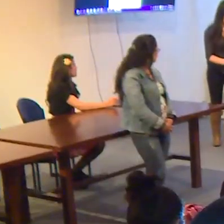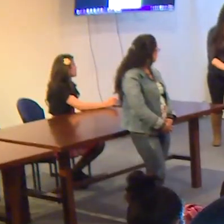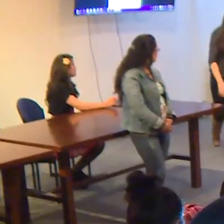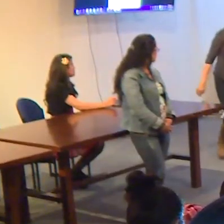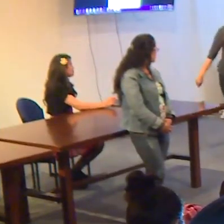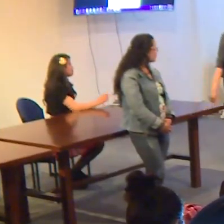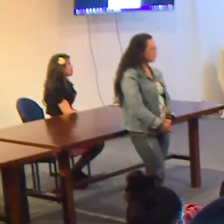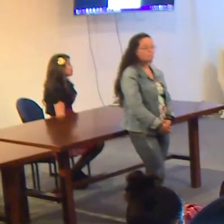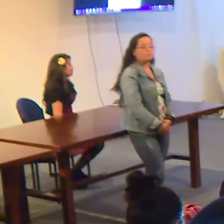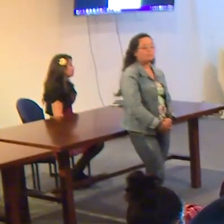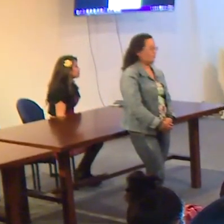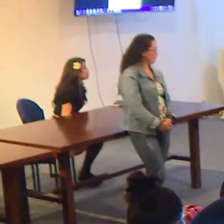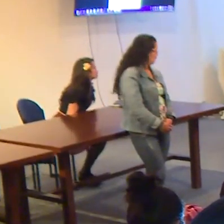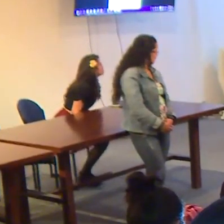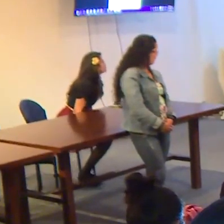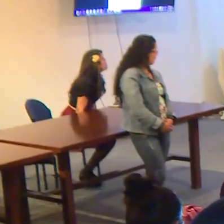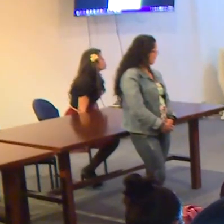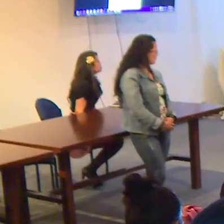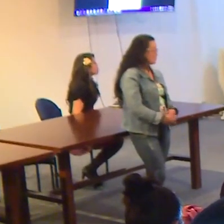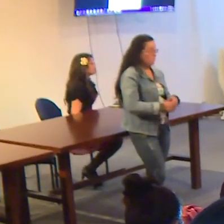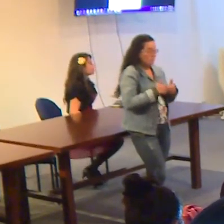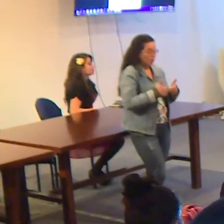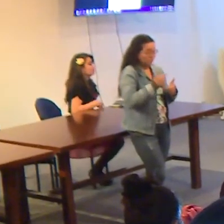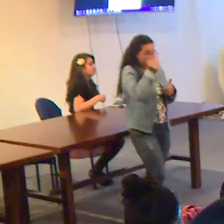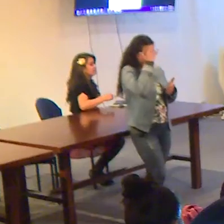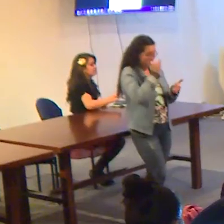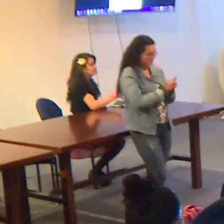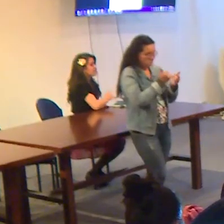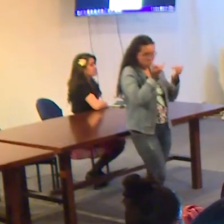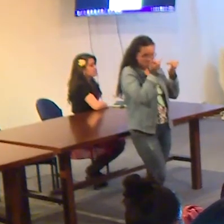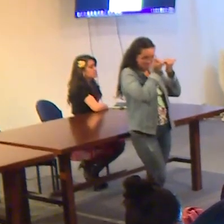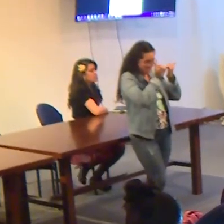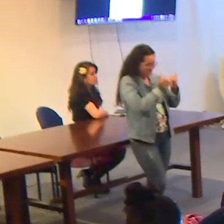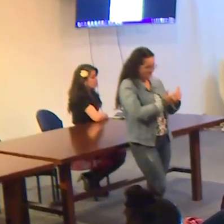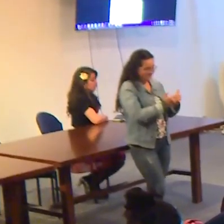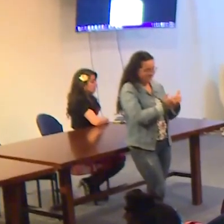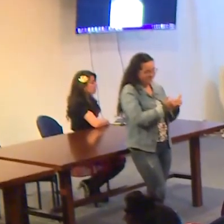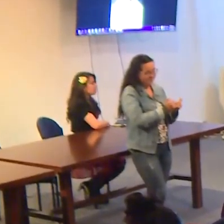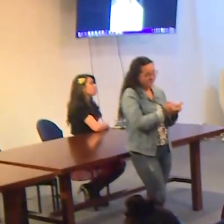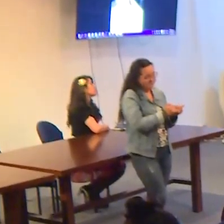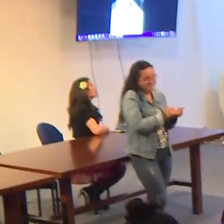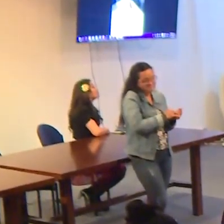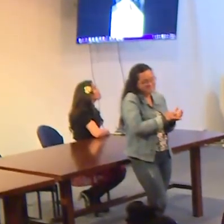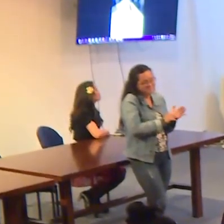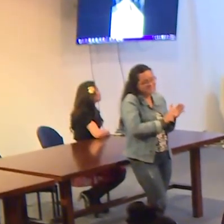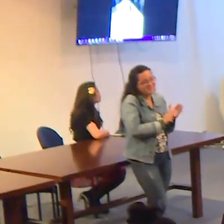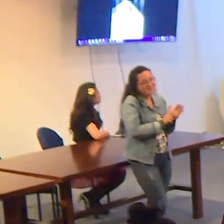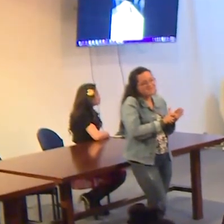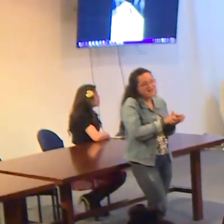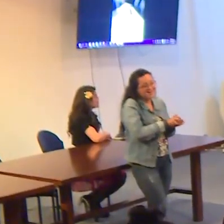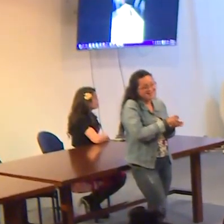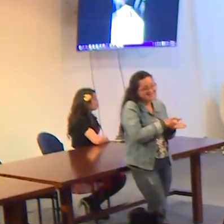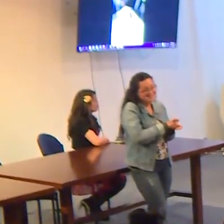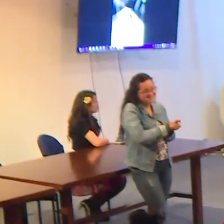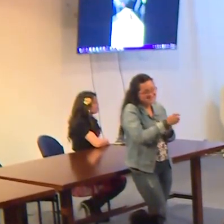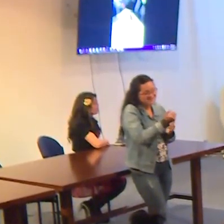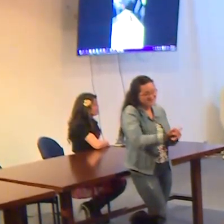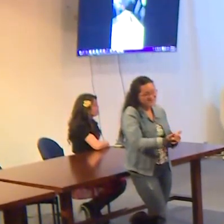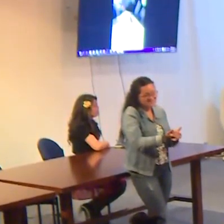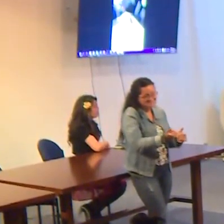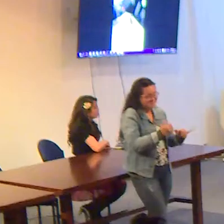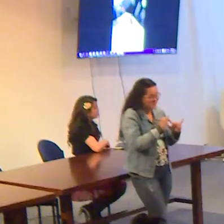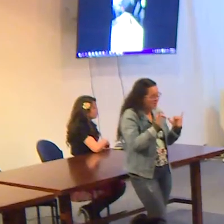Bueno, creo que hemos culminado el seminario del día de hoy. Gracias a la profesora